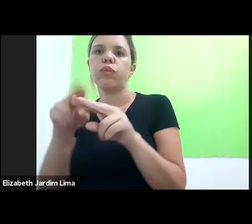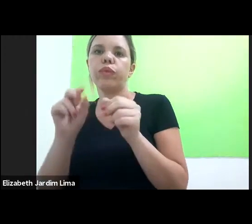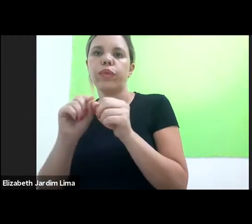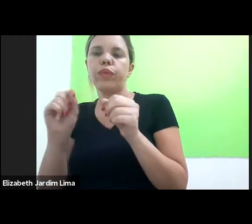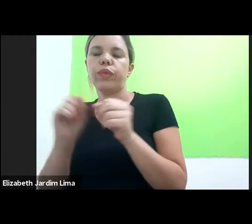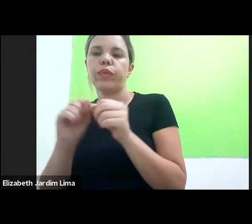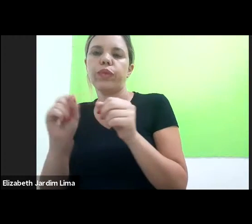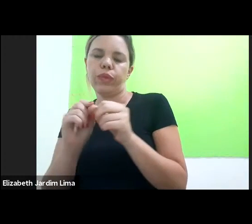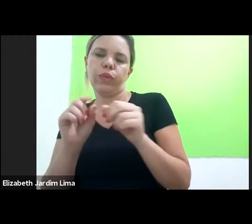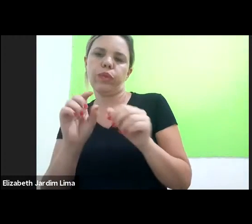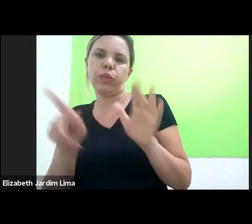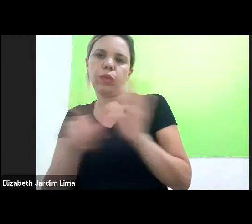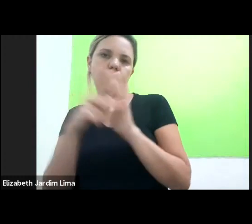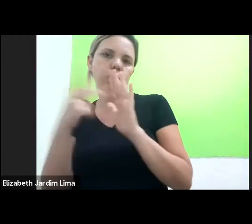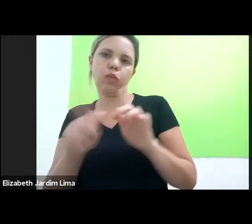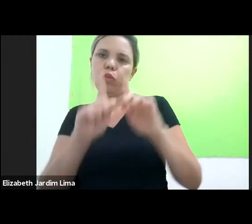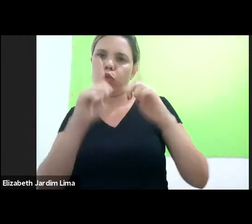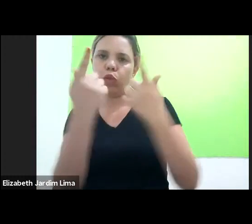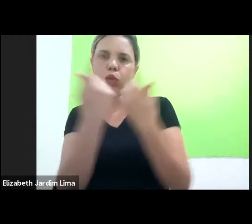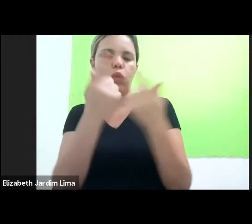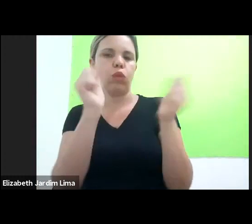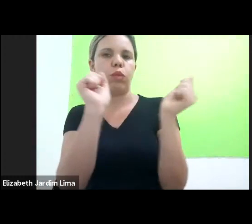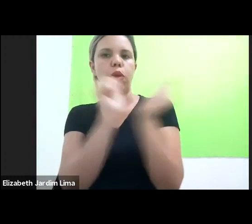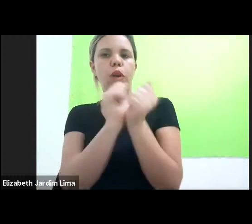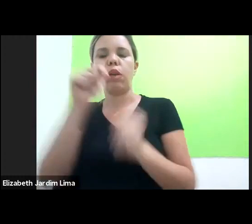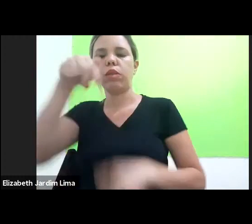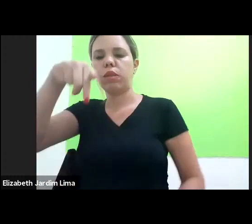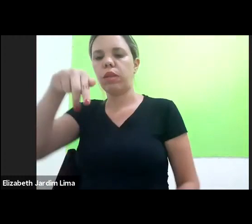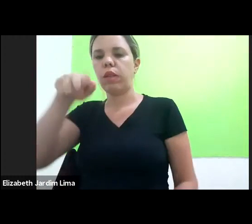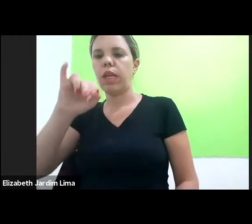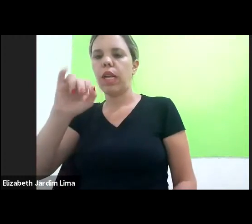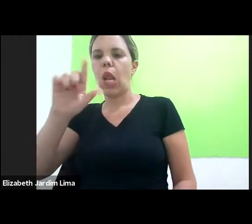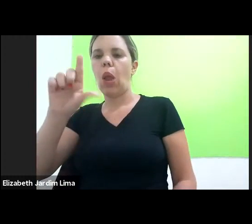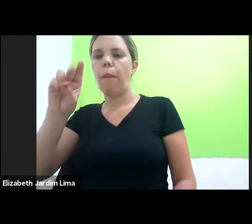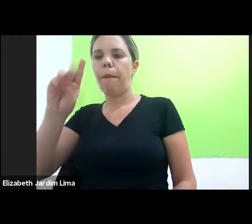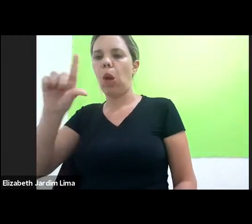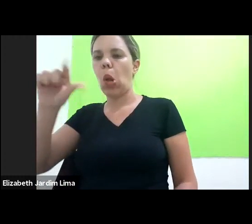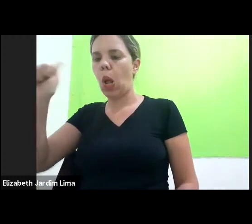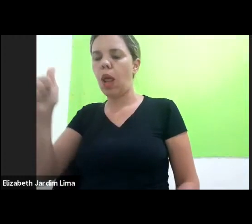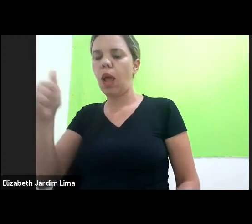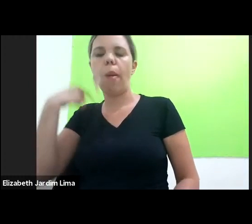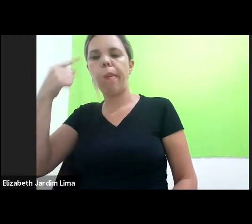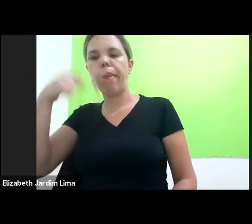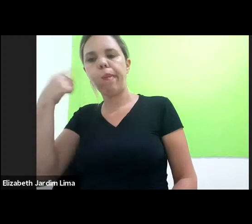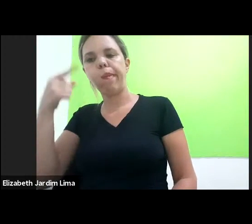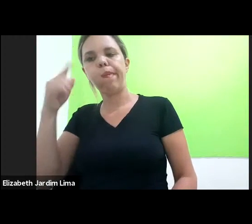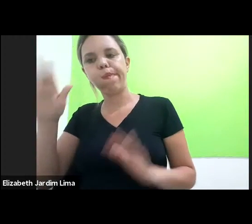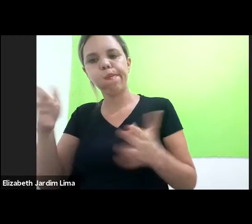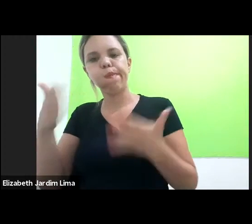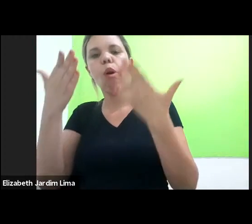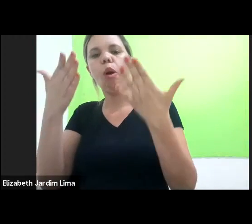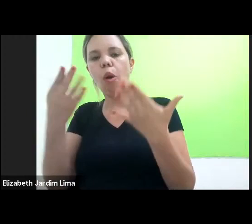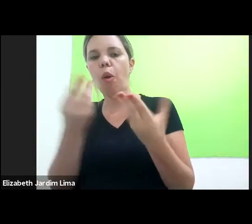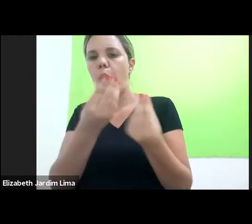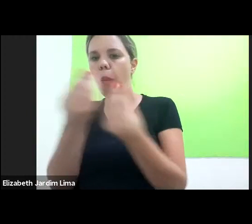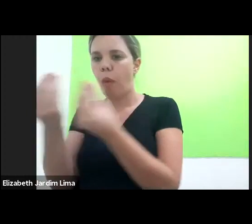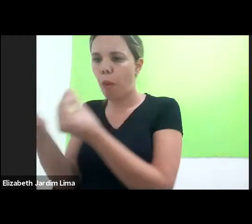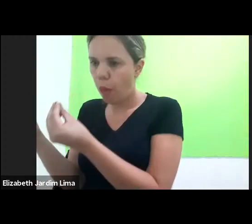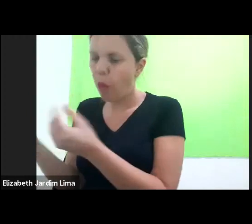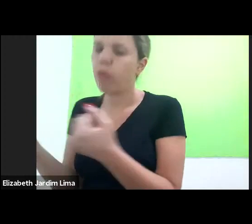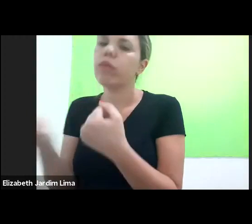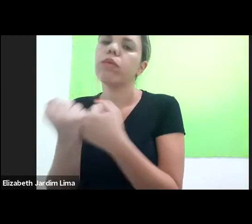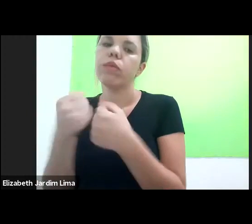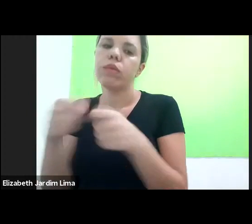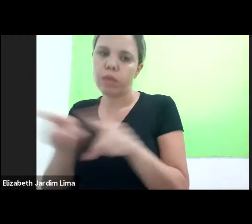quilombolas. E acho que esses advogados, esses colegas, eles contribuem bastante, tem muito a contribuir, mas também